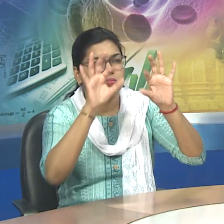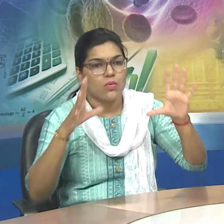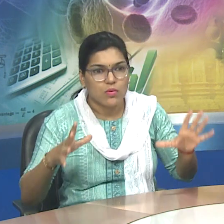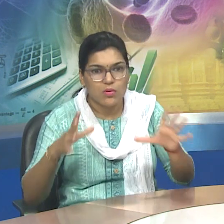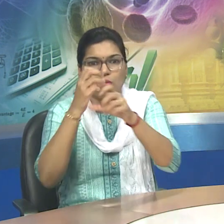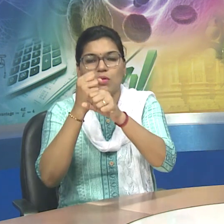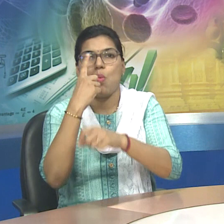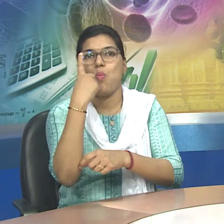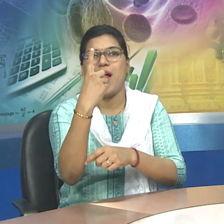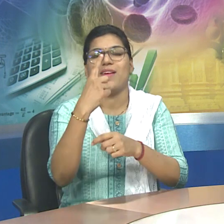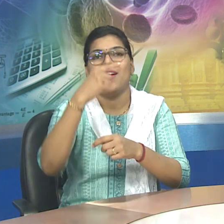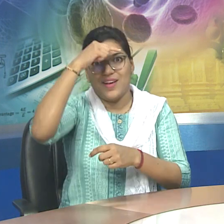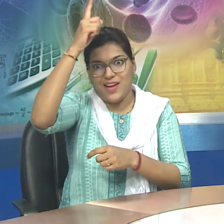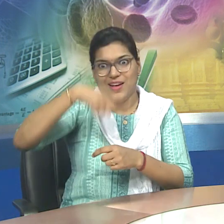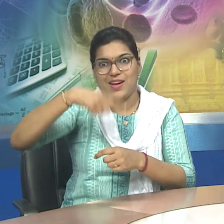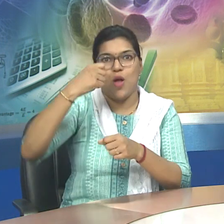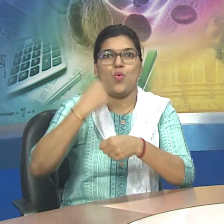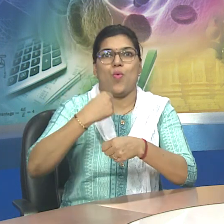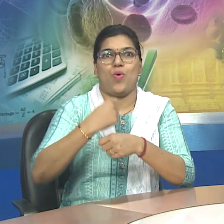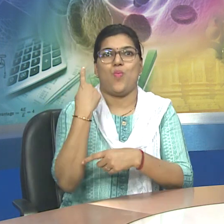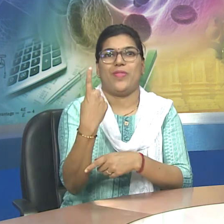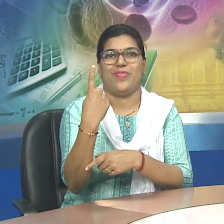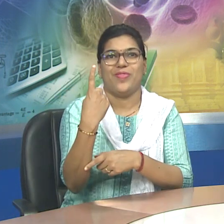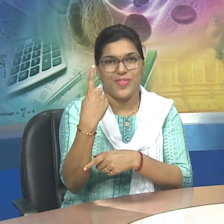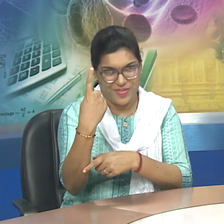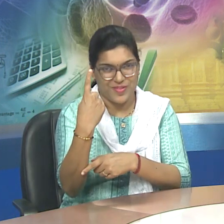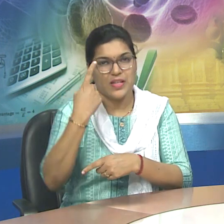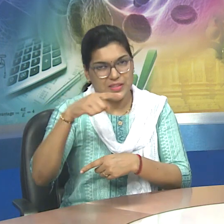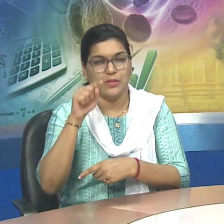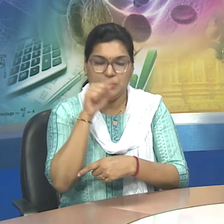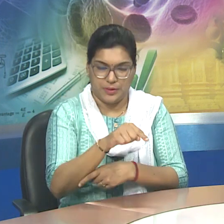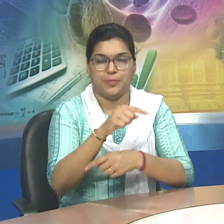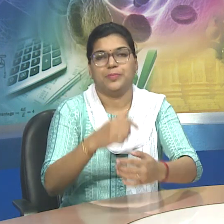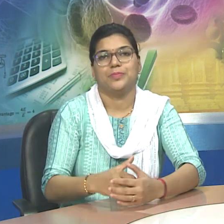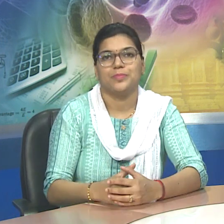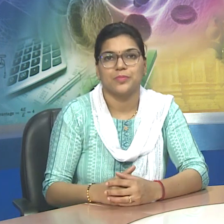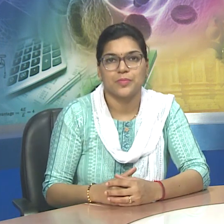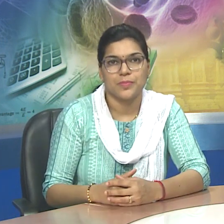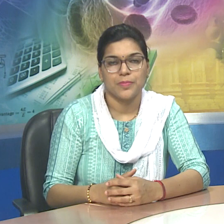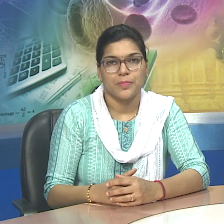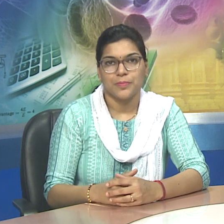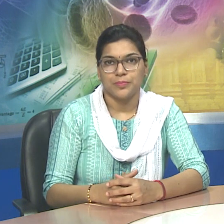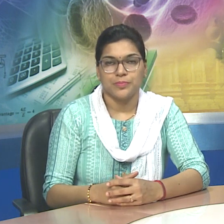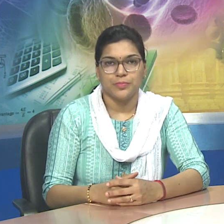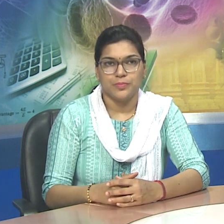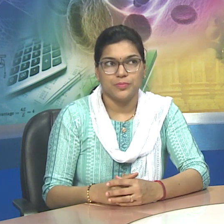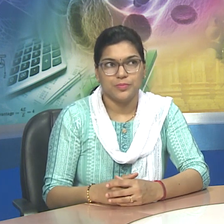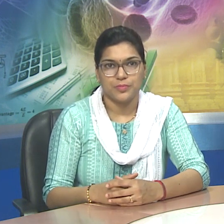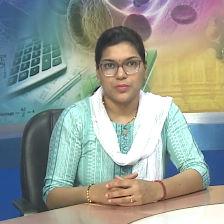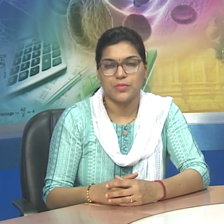इसलिए सबकी राय उसके लिए महत्वपूर्ण है। और दूसरे पॉइंट में कि सरकार जो है वो